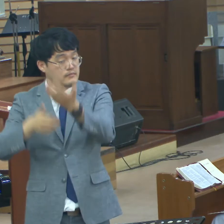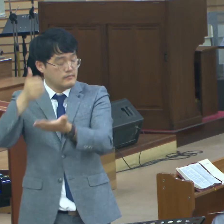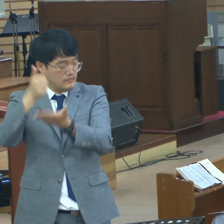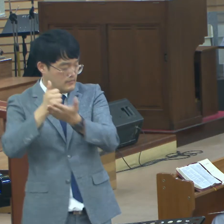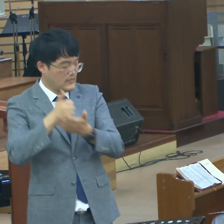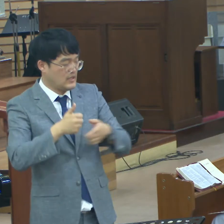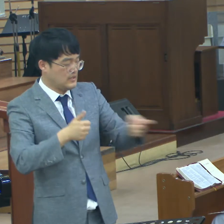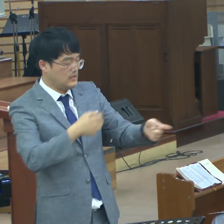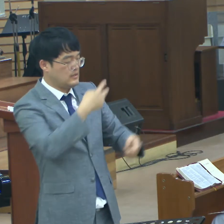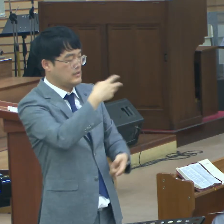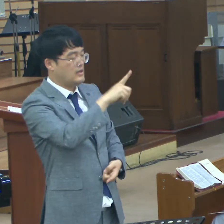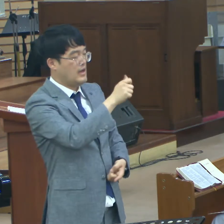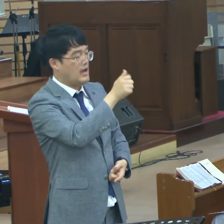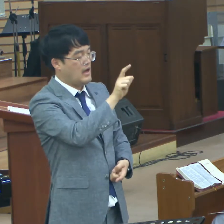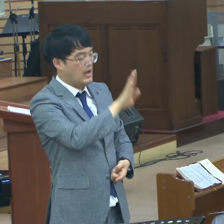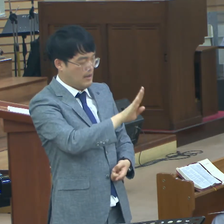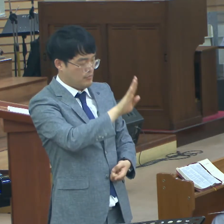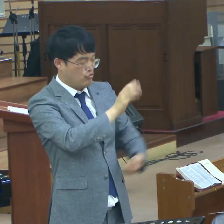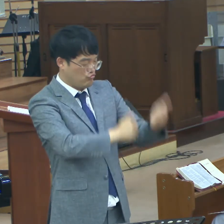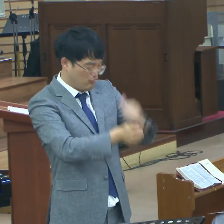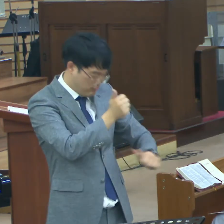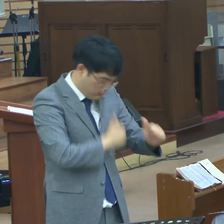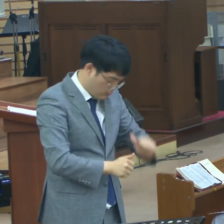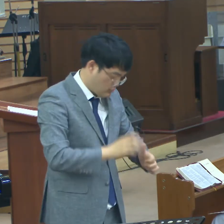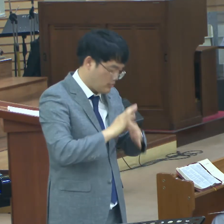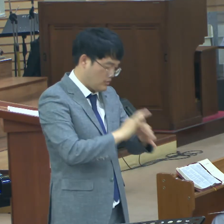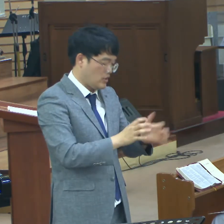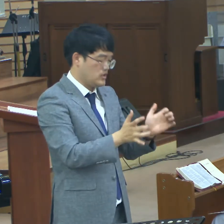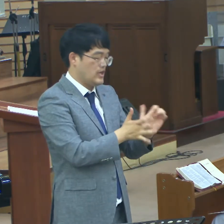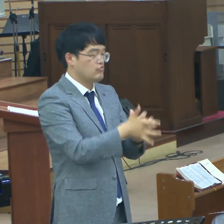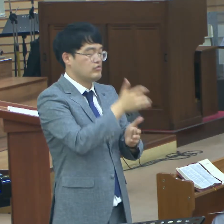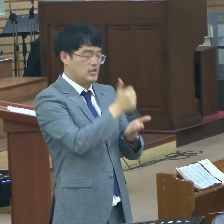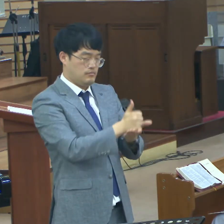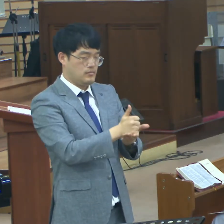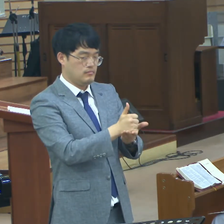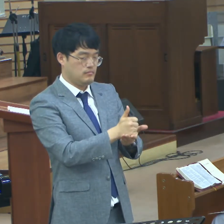거예요. 예수를 잘 믿어야 될 이유가 여기에 있는 거죠.